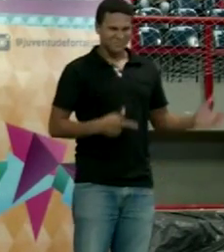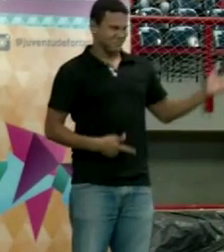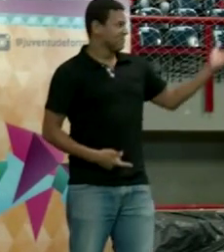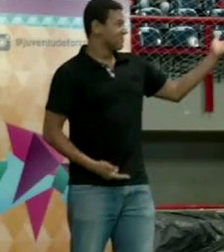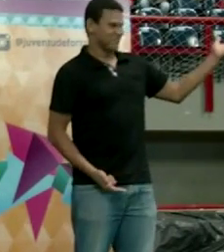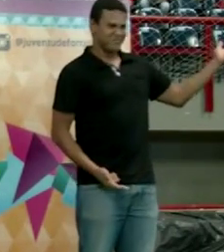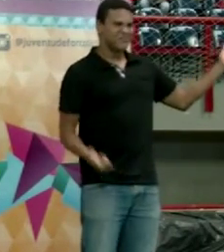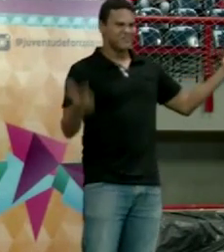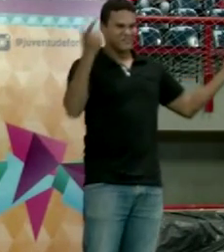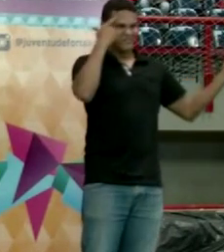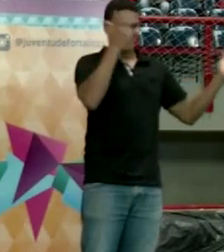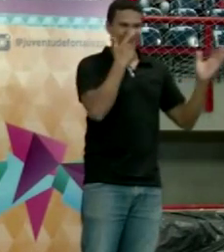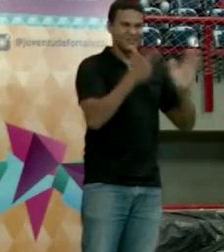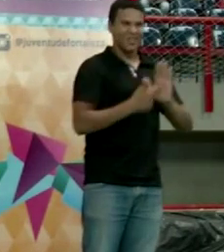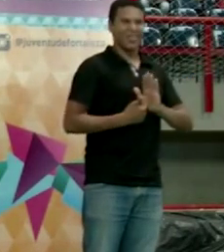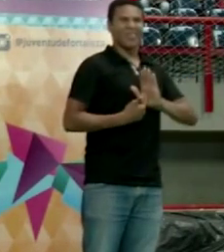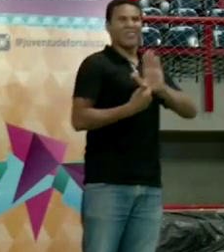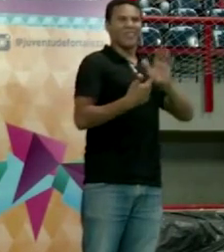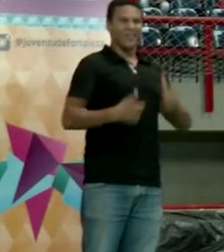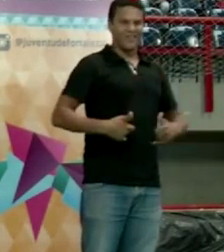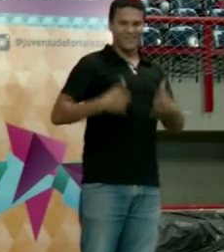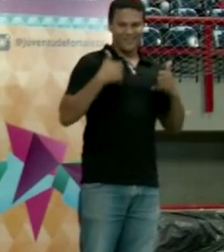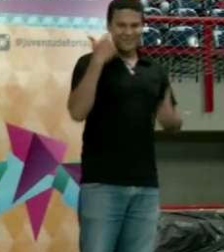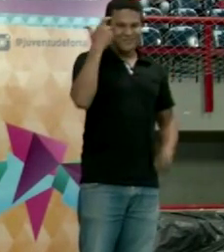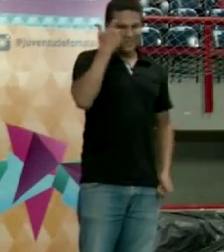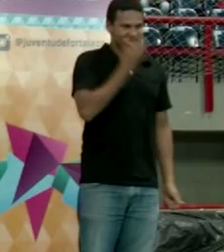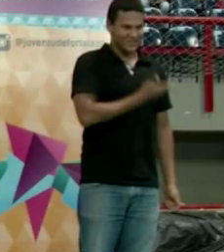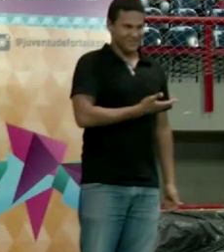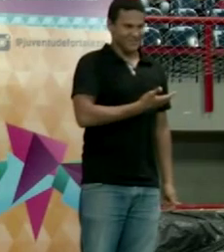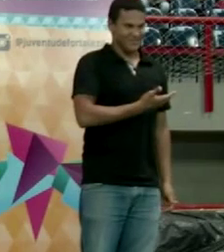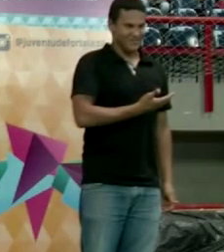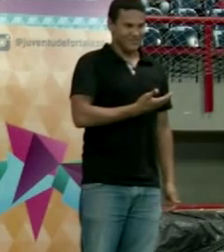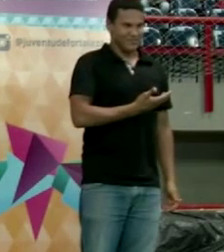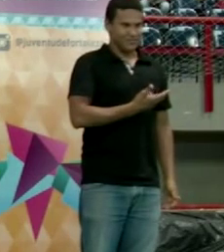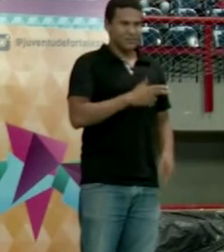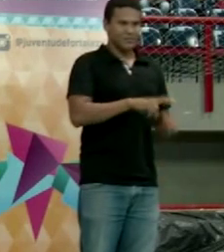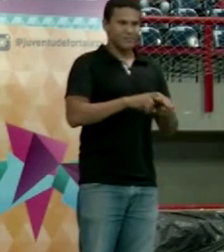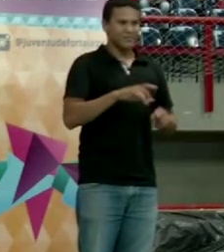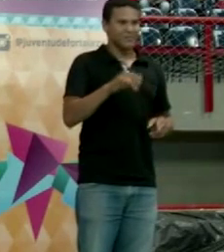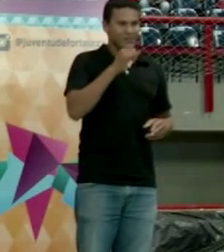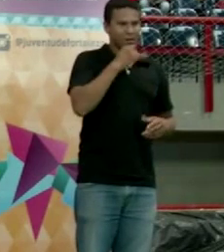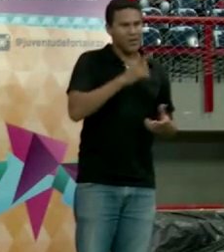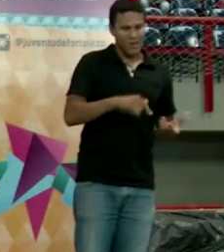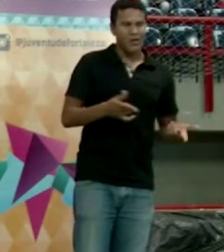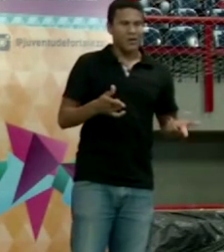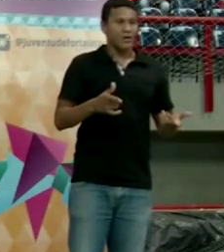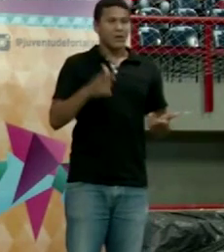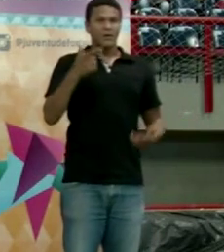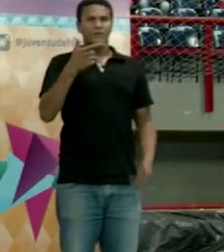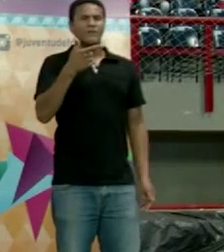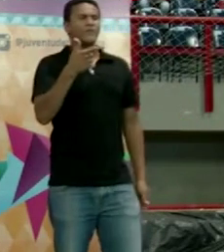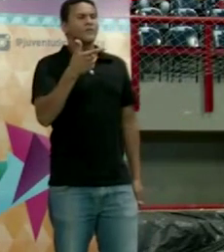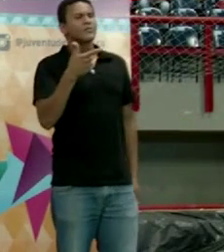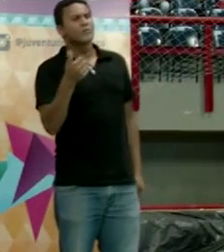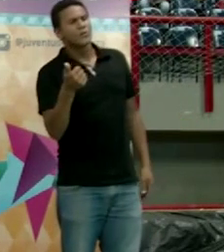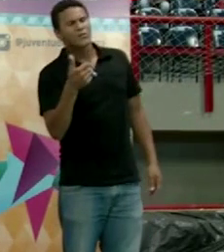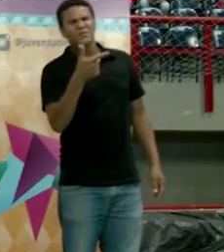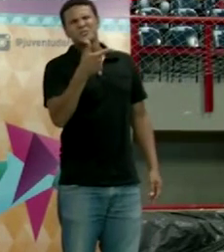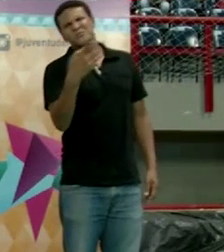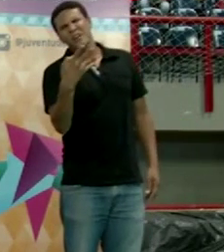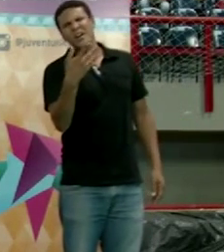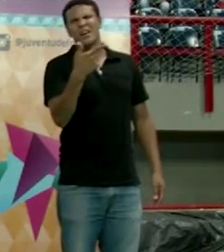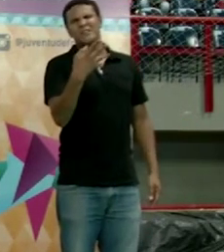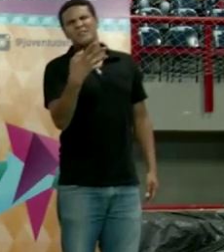exagerada? Pois você pode ter uma certeza. Dia 24 ou 25 de outubro, está lá